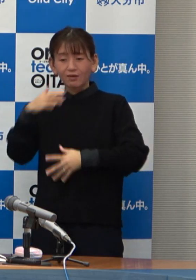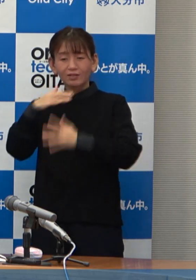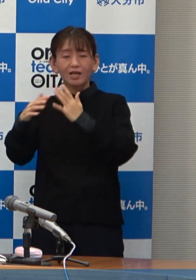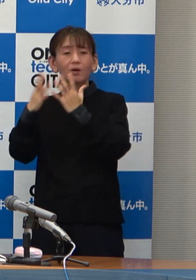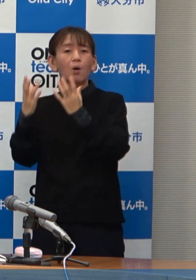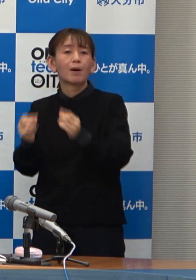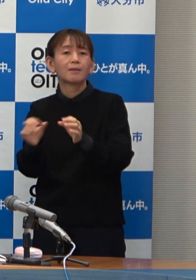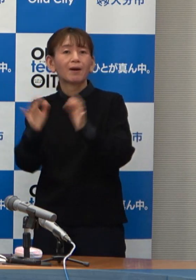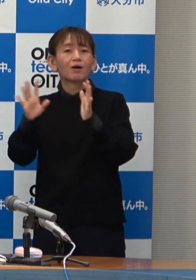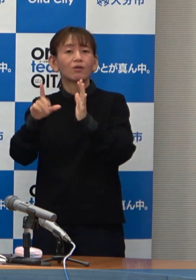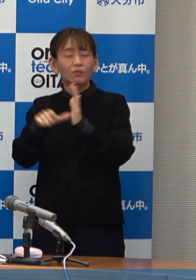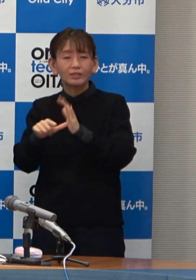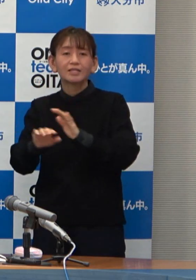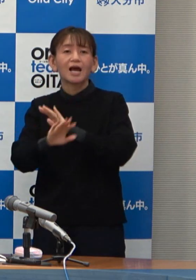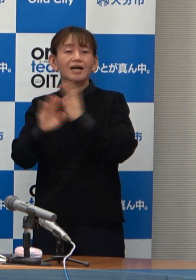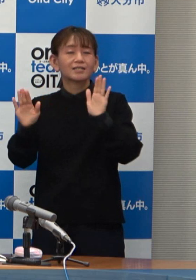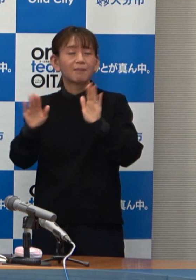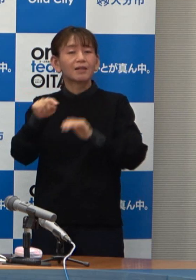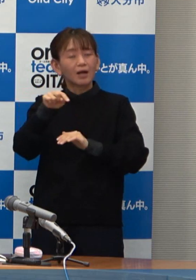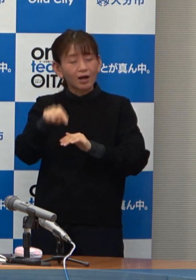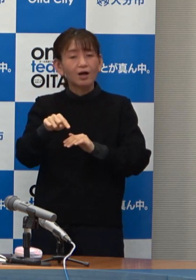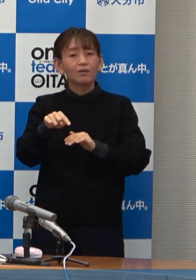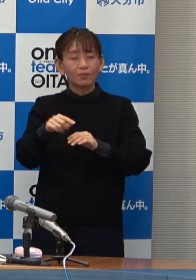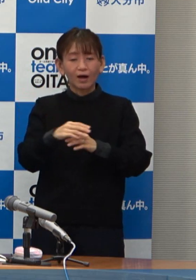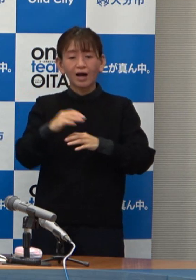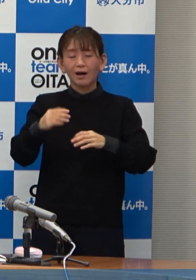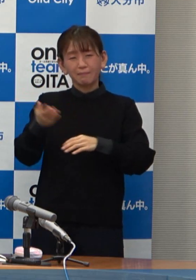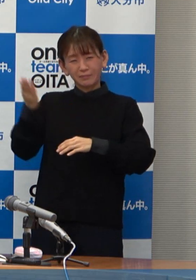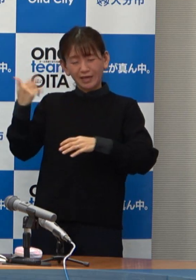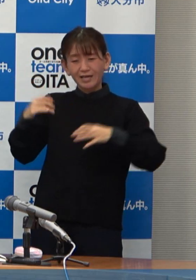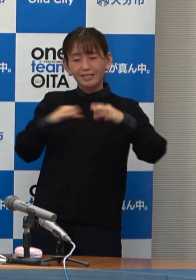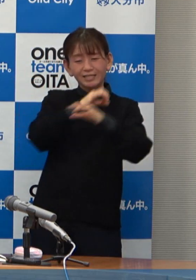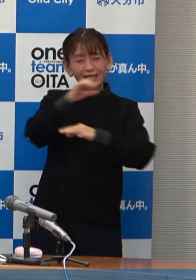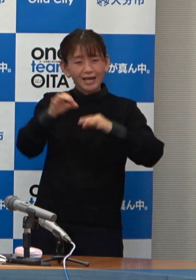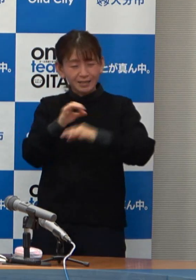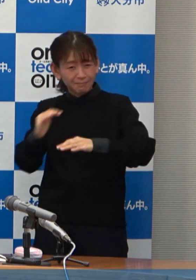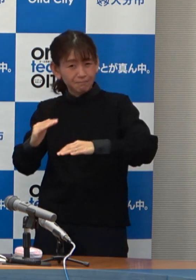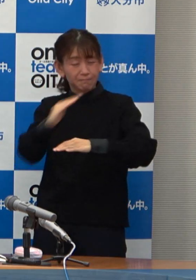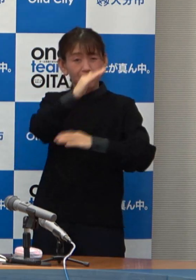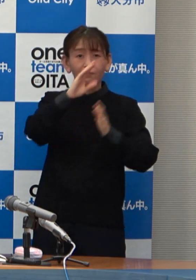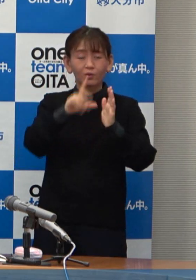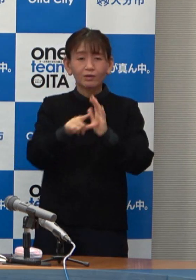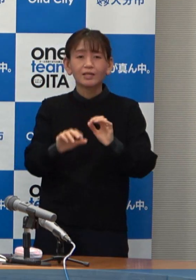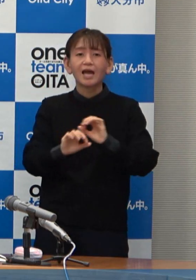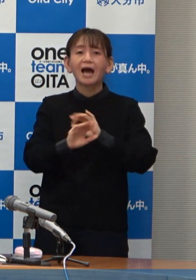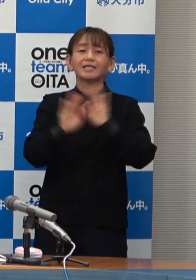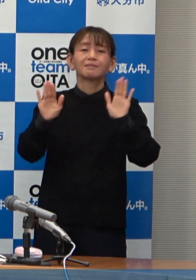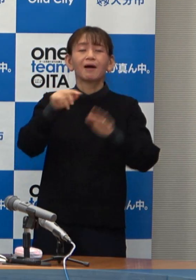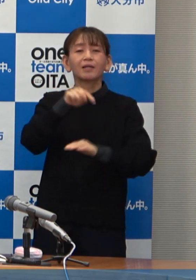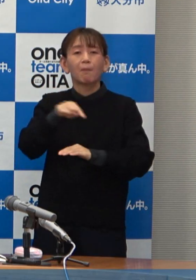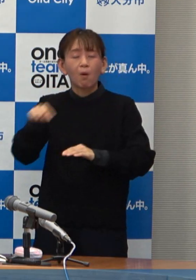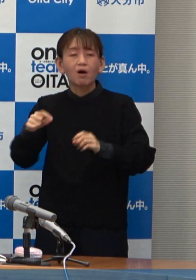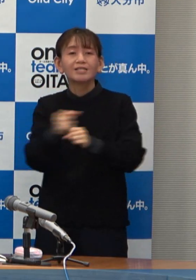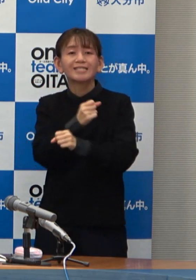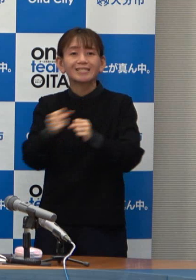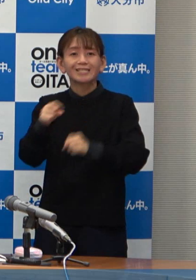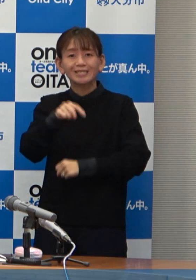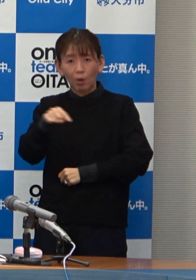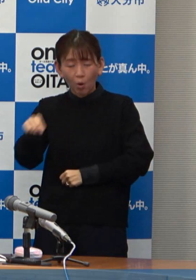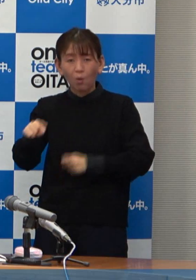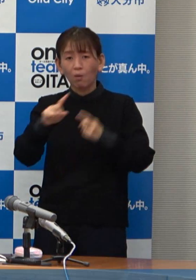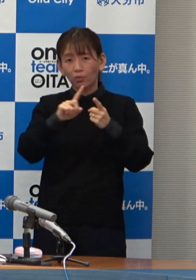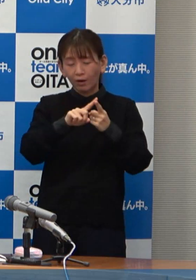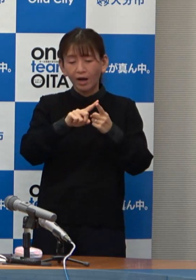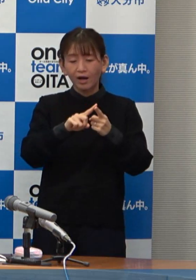あったりそういうものに始まったものをま万全と継続していないかという視点それから似たような事業なんだ